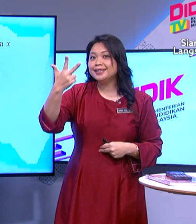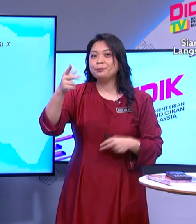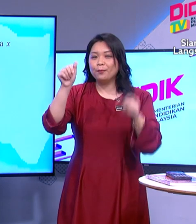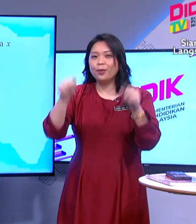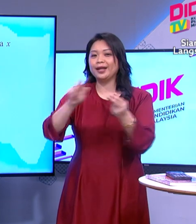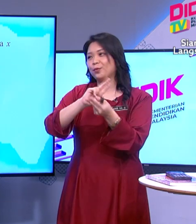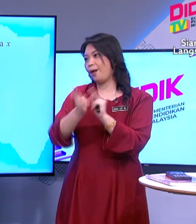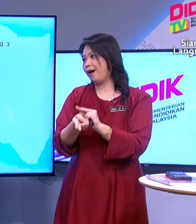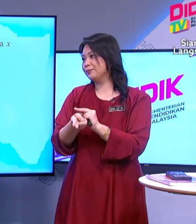tiga pembersih